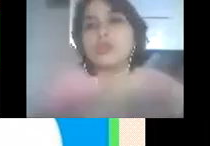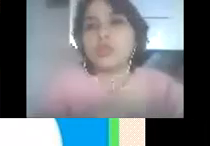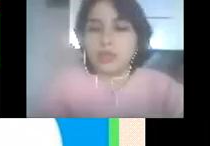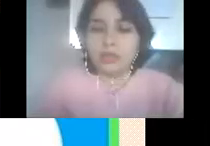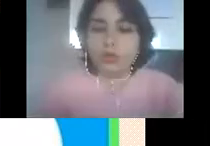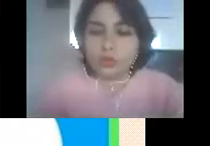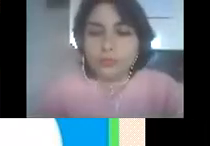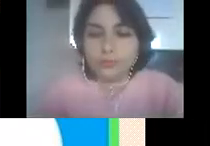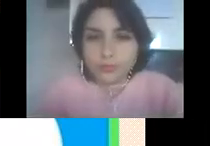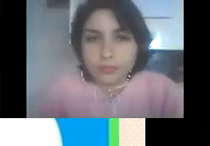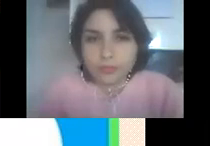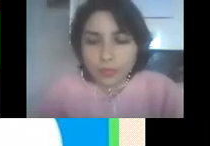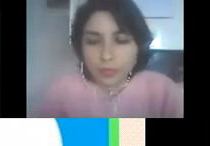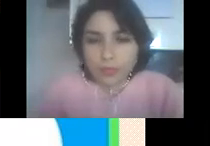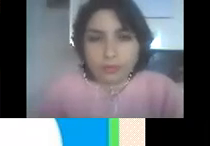y los sintéticos.